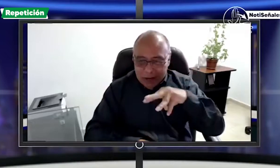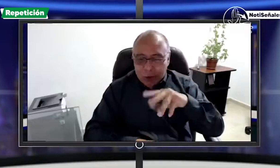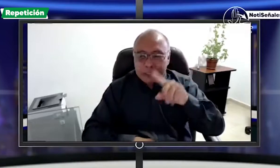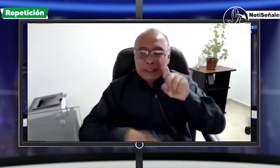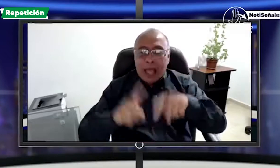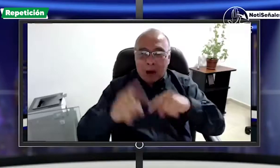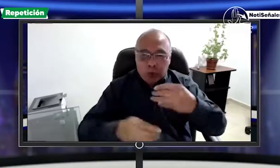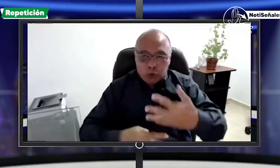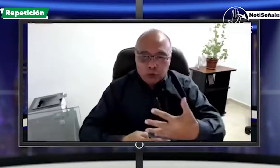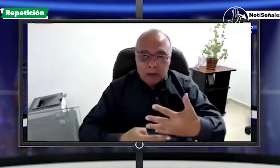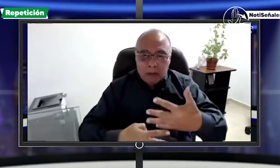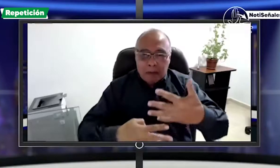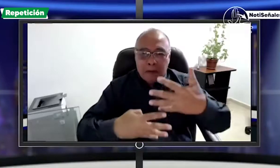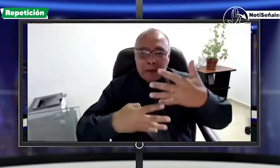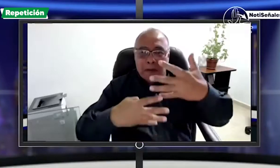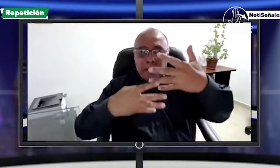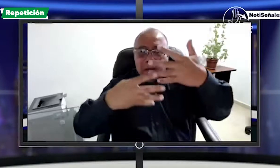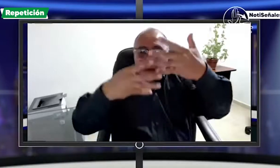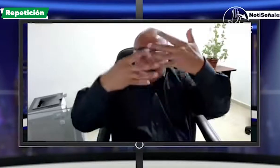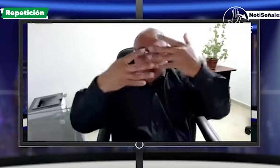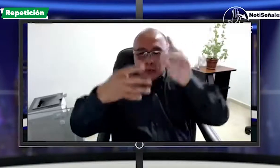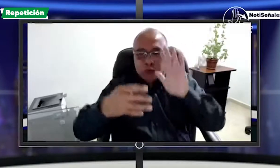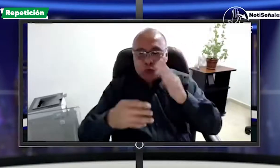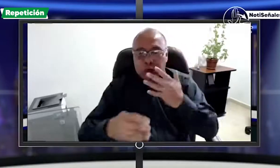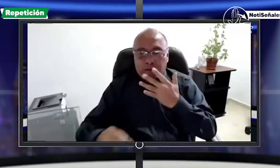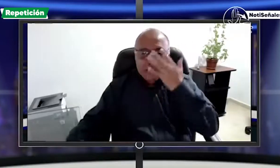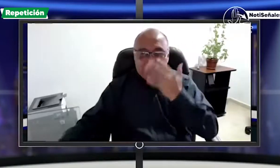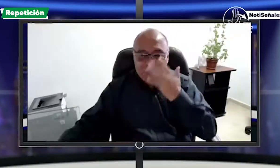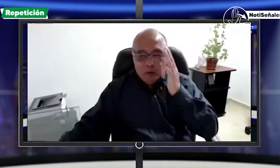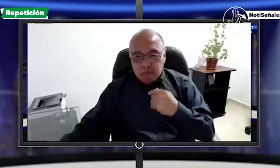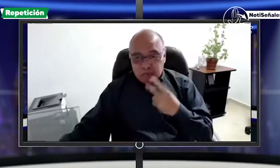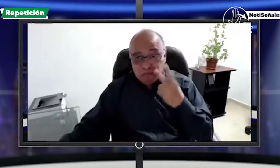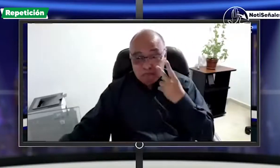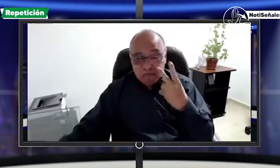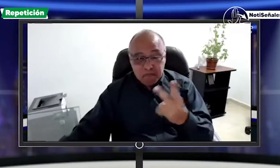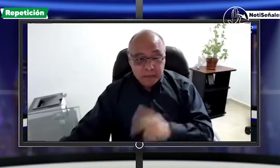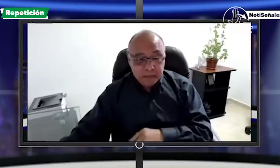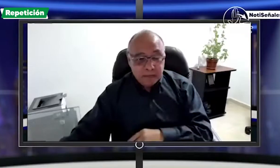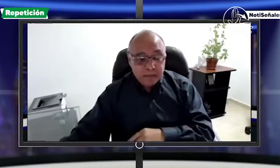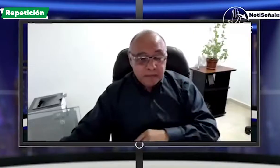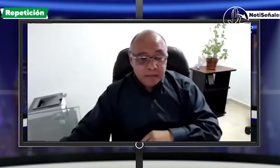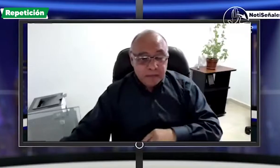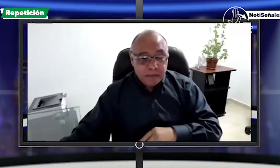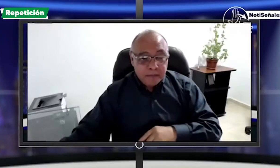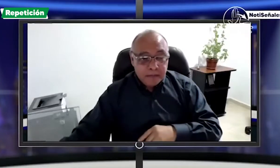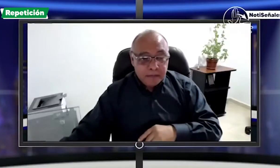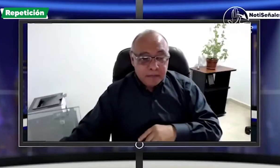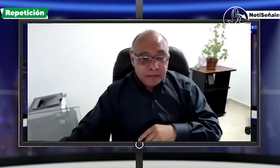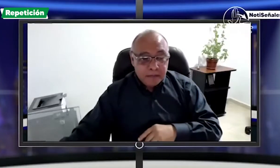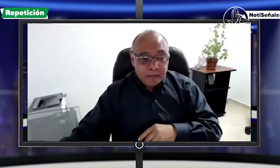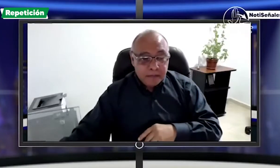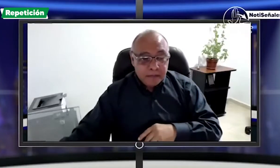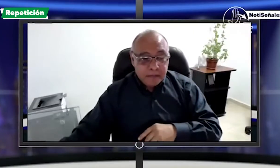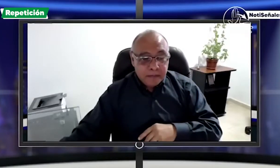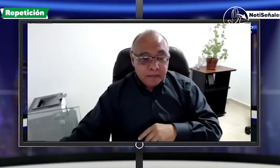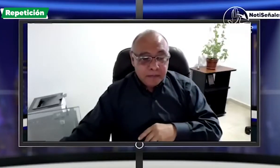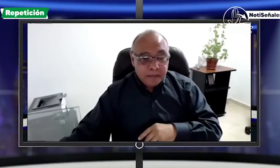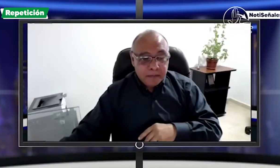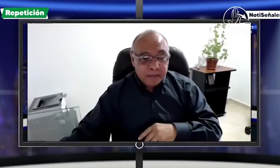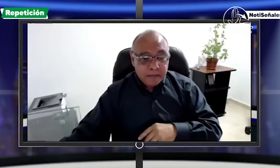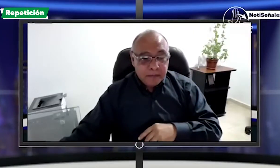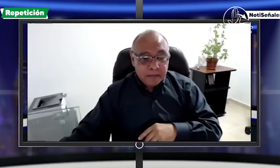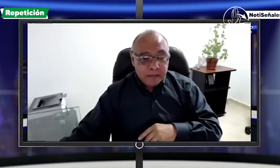Este tema Que nosotros Tratamos El miércoles Generó Varios comentarios Que tuvimos En nuestro Facebook Live Así que